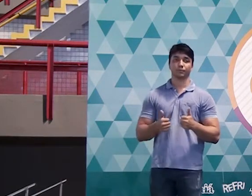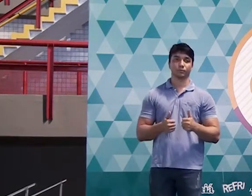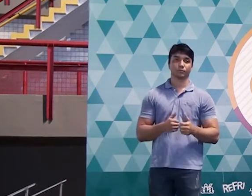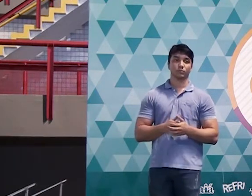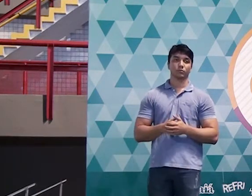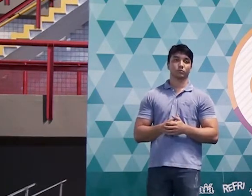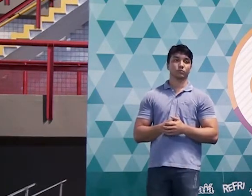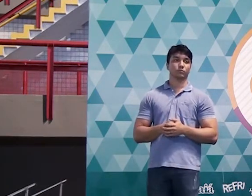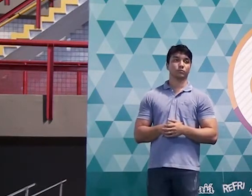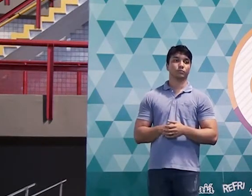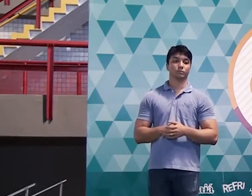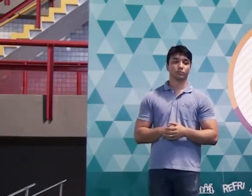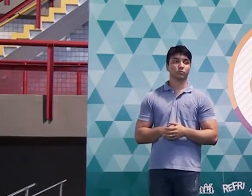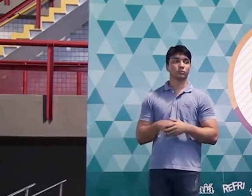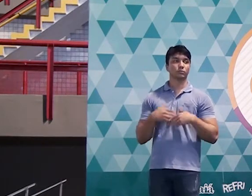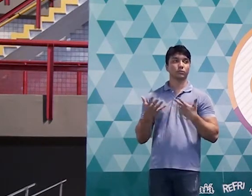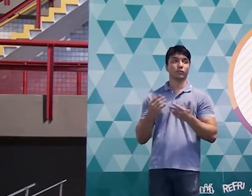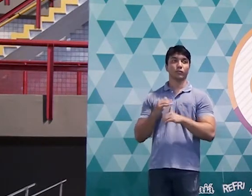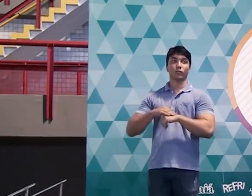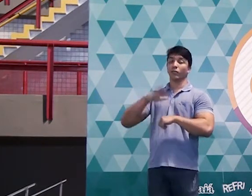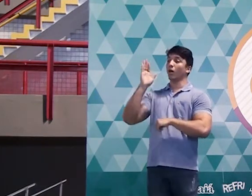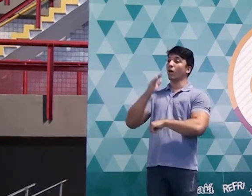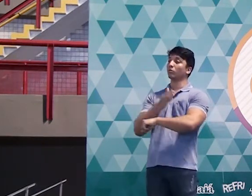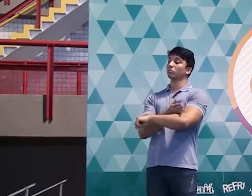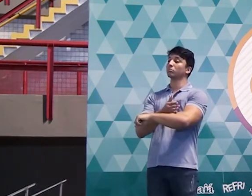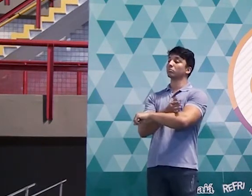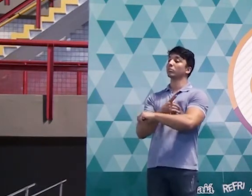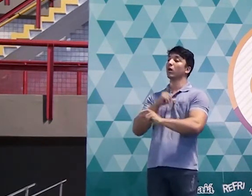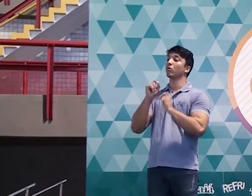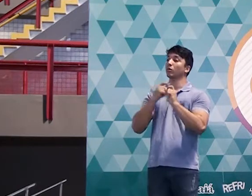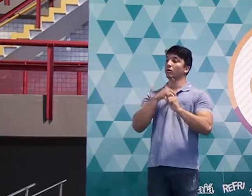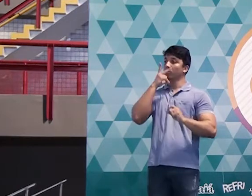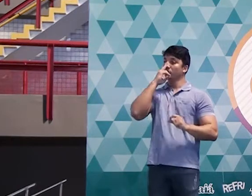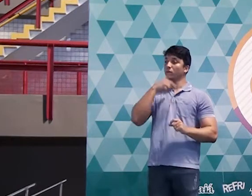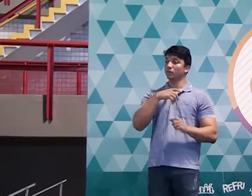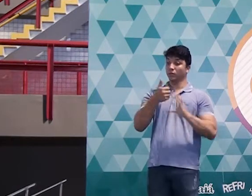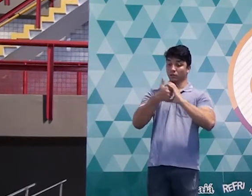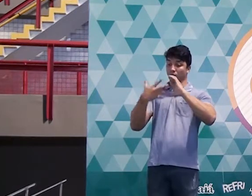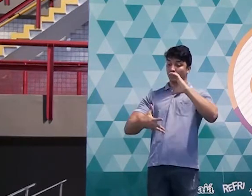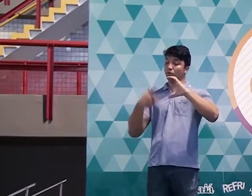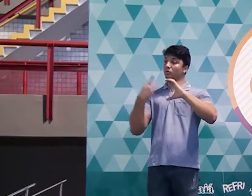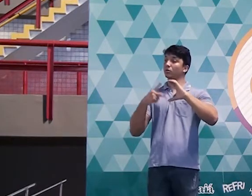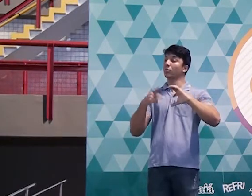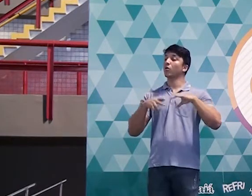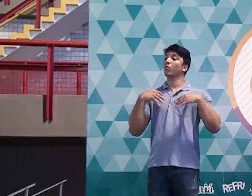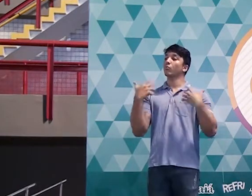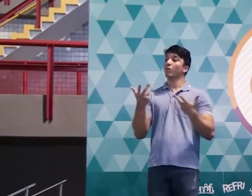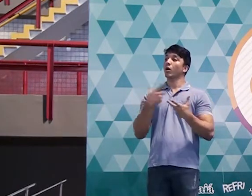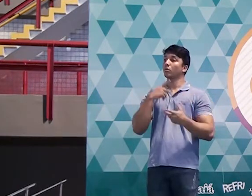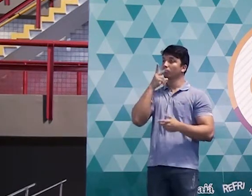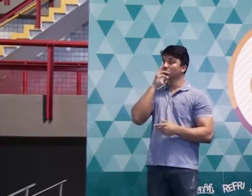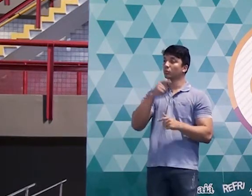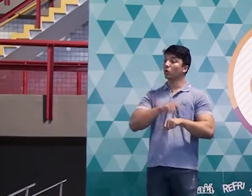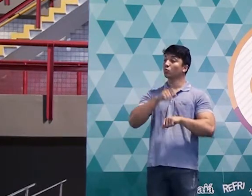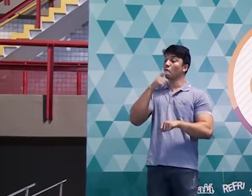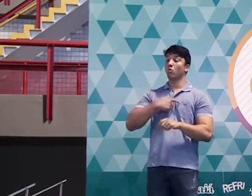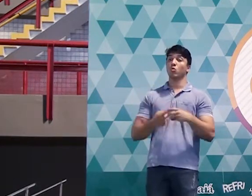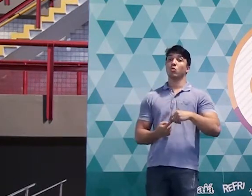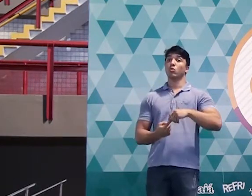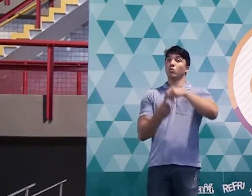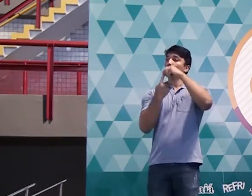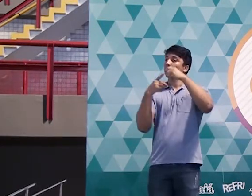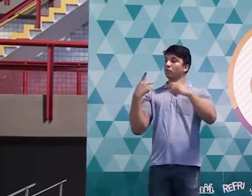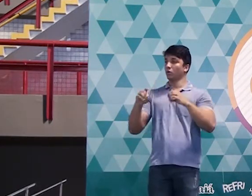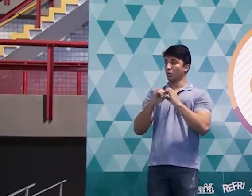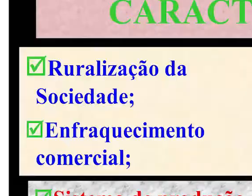lá. Essa Alta Idade Média, ela é marcada pelas seguintes características, ó. Momento único na história do